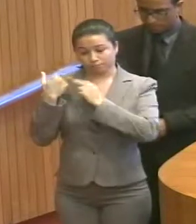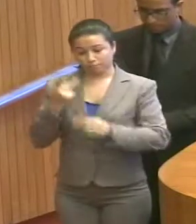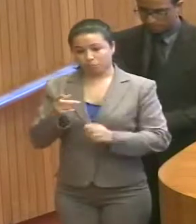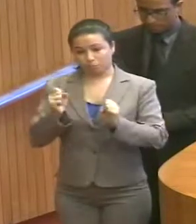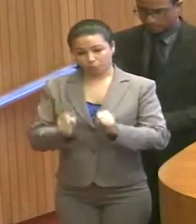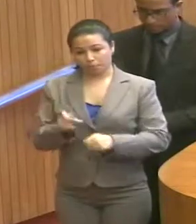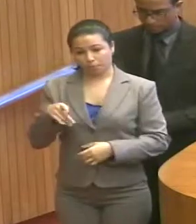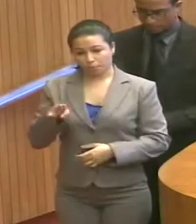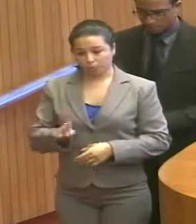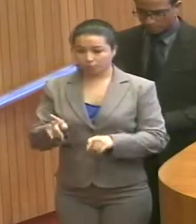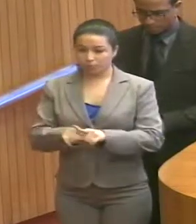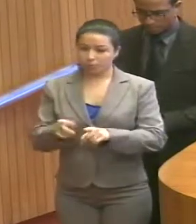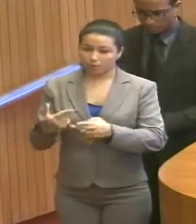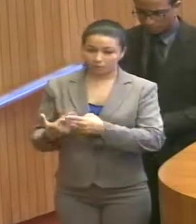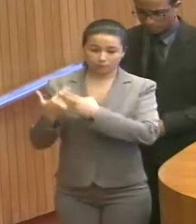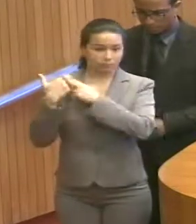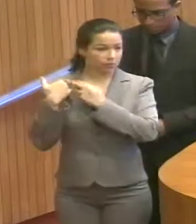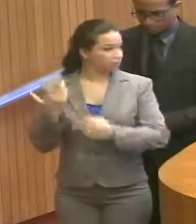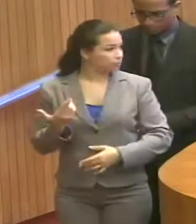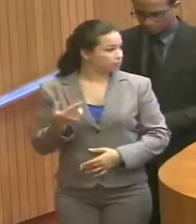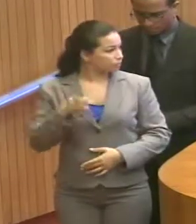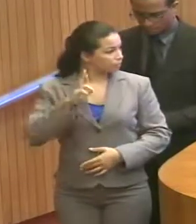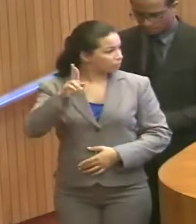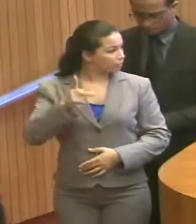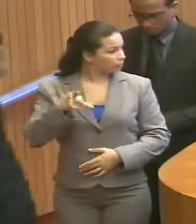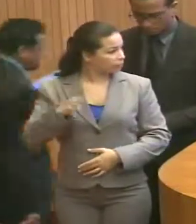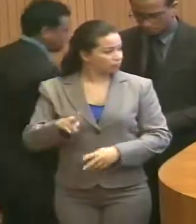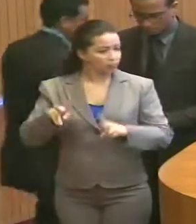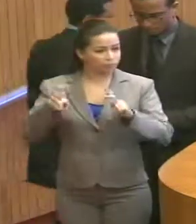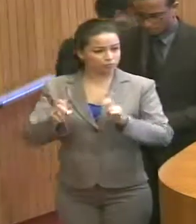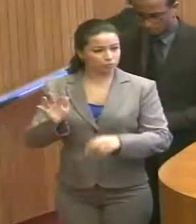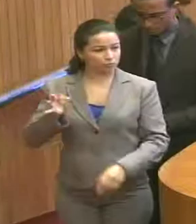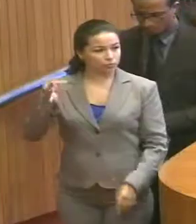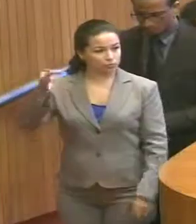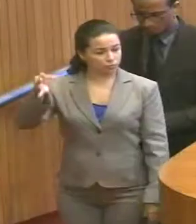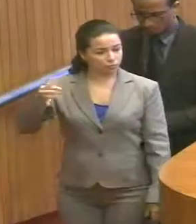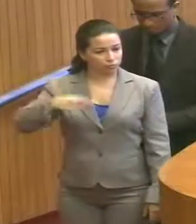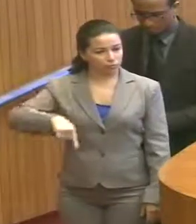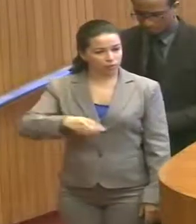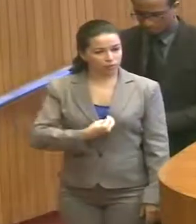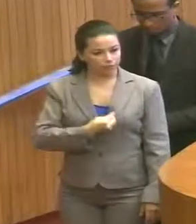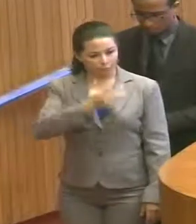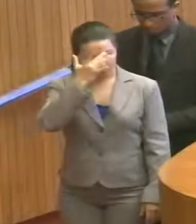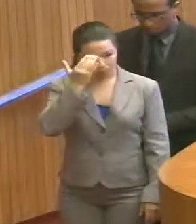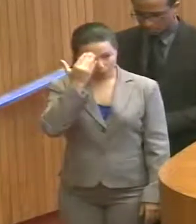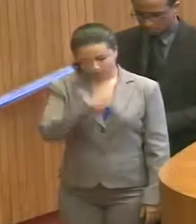poder público, daí a responsabilidade da gestão pública sobre o futuro e sobre a vida das pessoas. Muito obrigada.